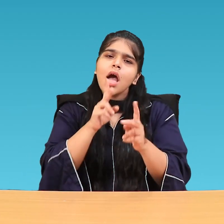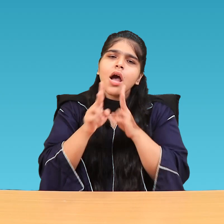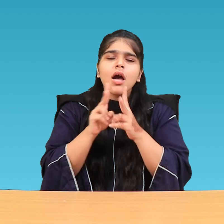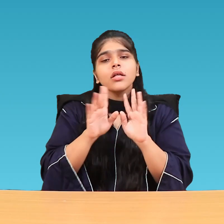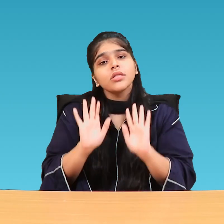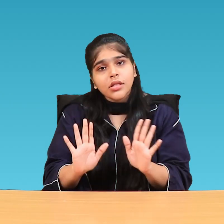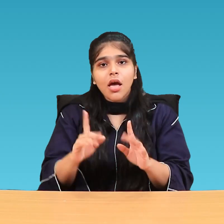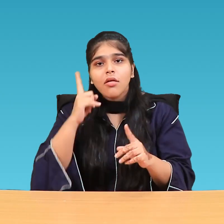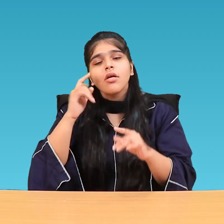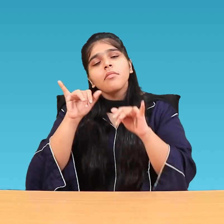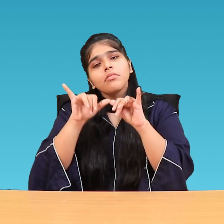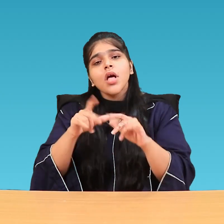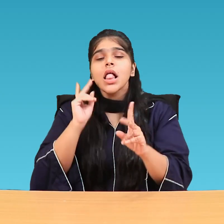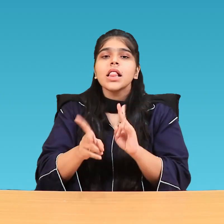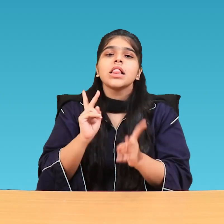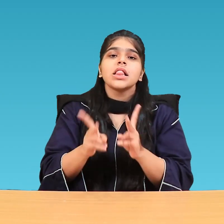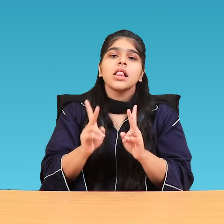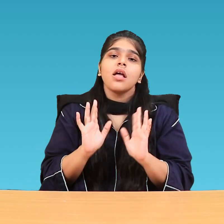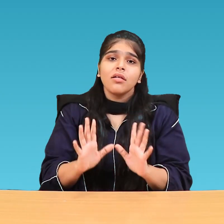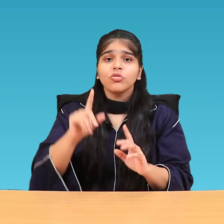پر یہ ڈسکشن اٹکا رہا، وہ کچھ پرابلمس تھیں۔